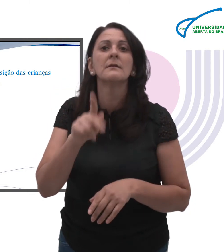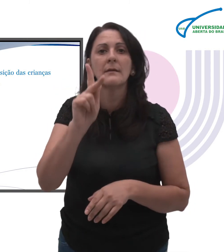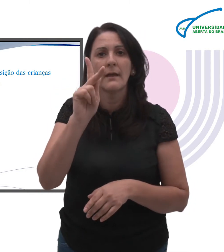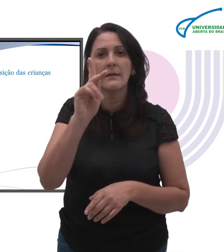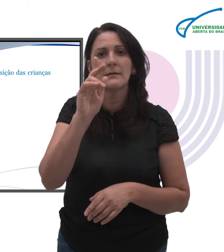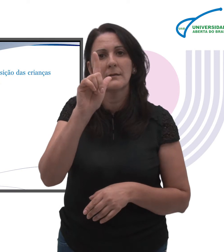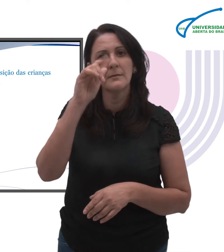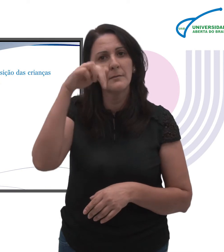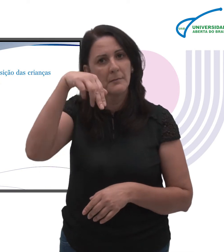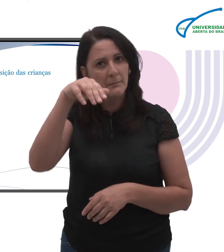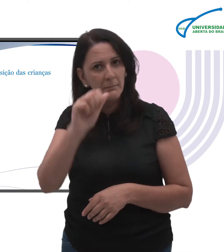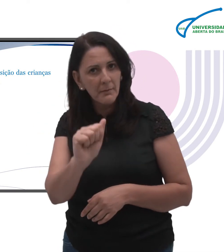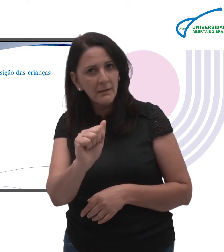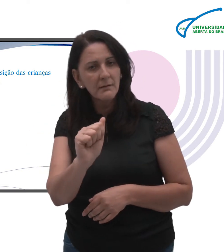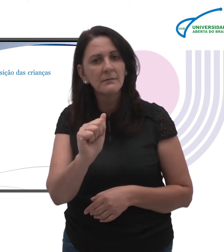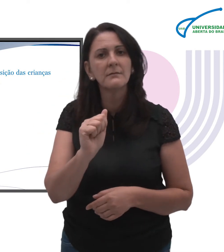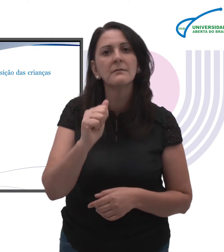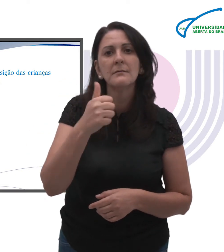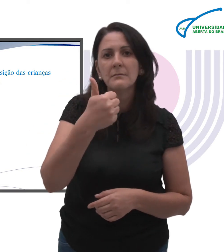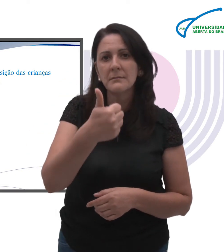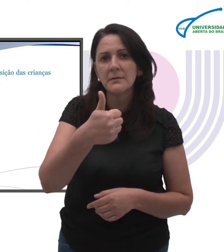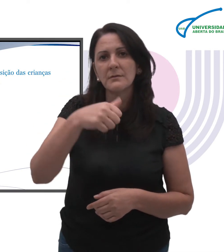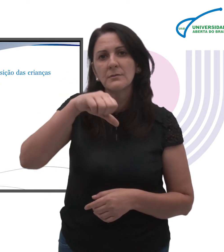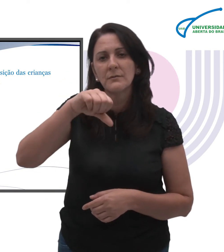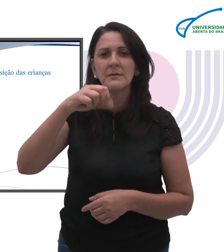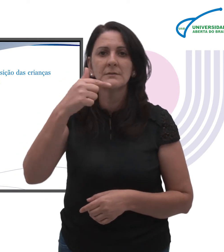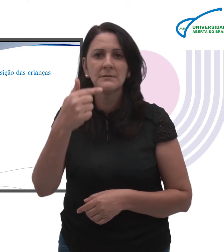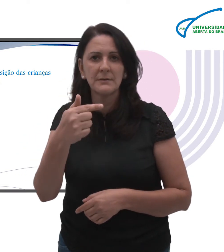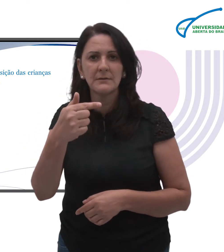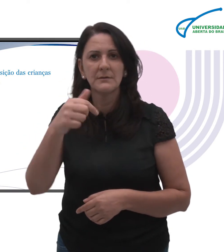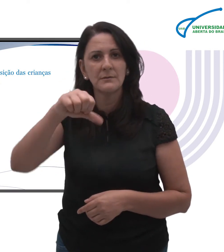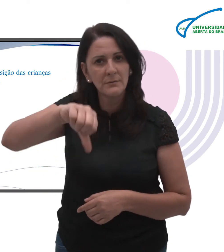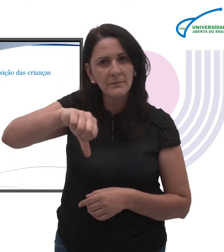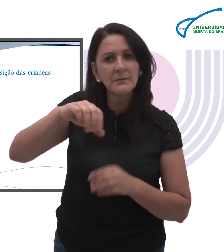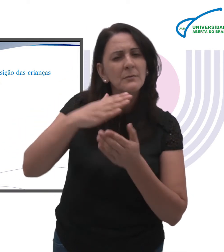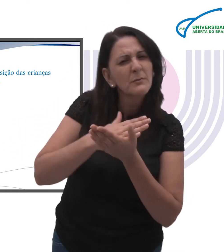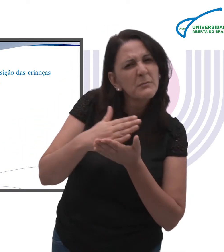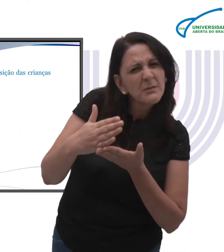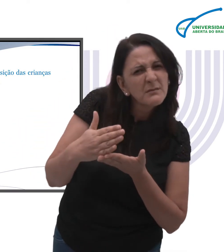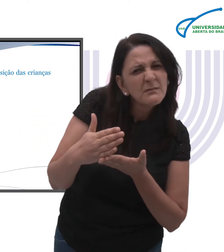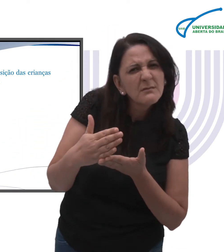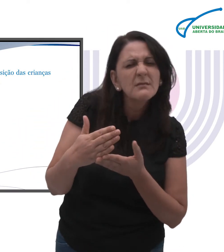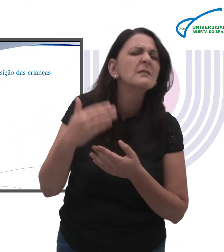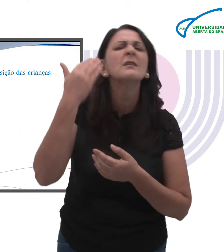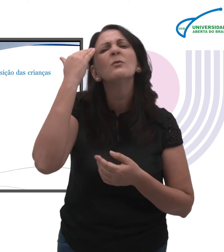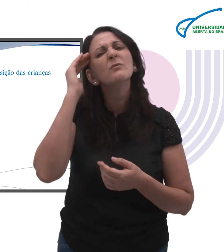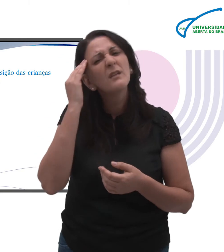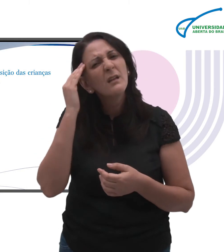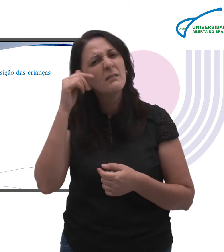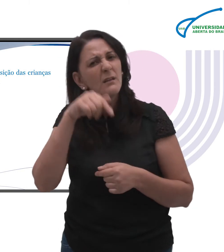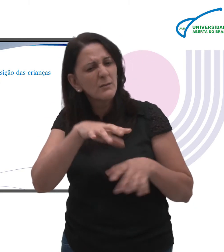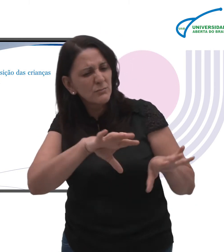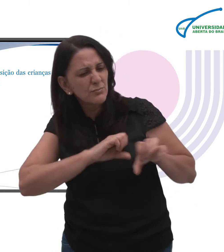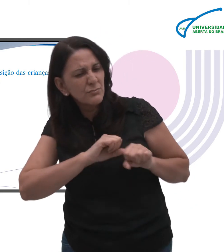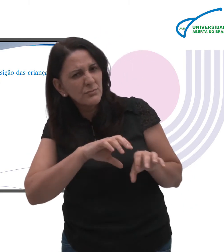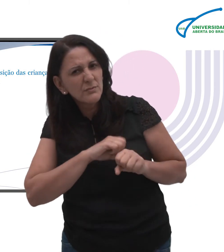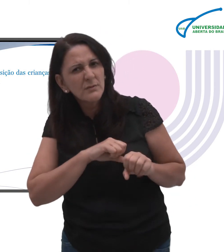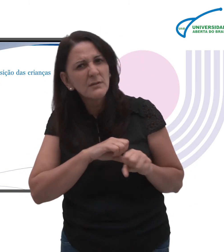1979, inicialmente consideravam que a aquisição do sistema pronominal pela criança surda seria mais